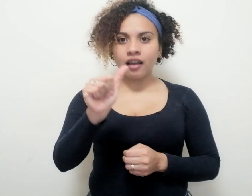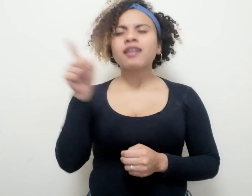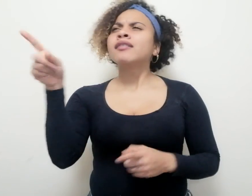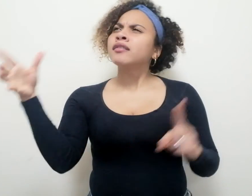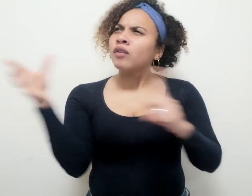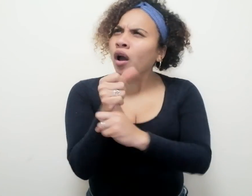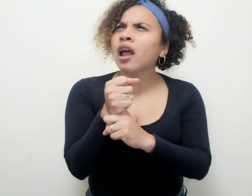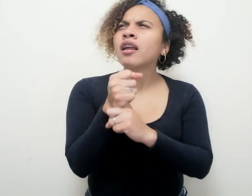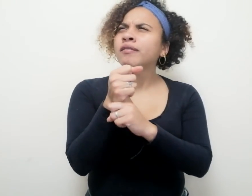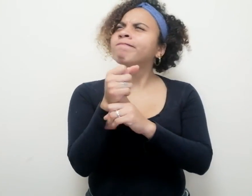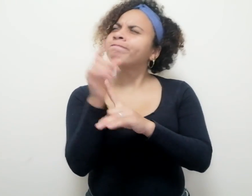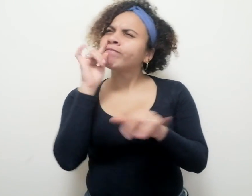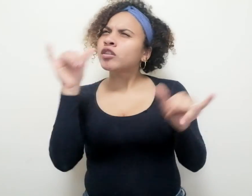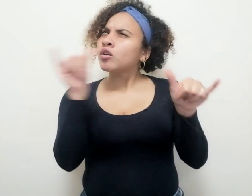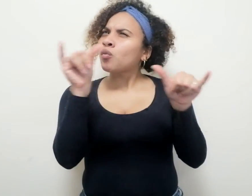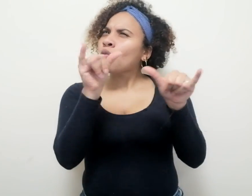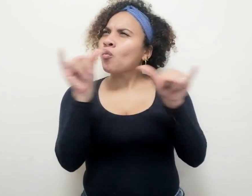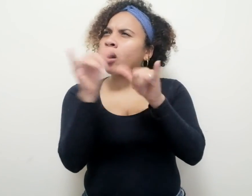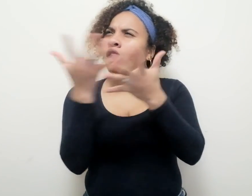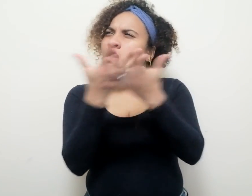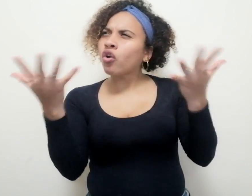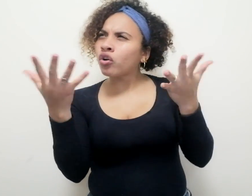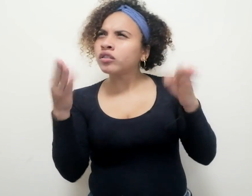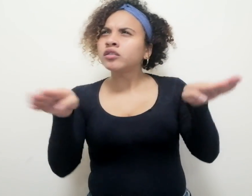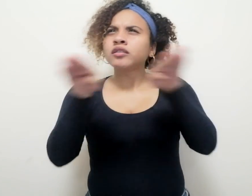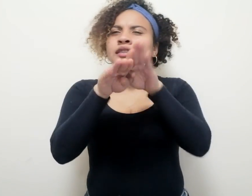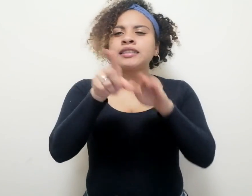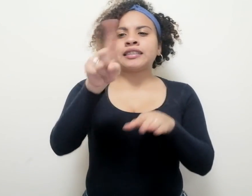encuentra equivalencias santiaguinas,